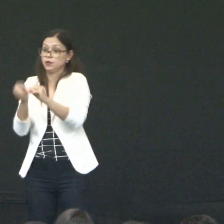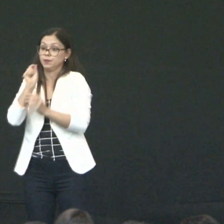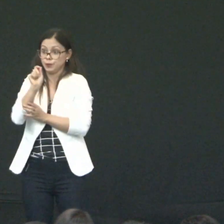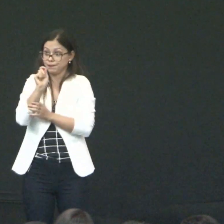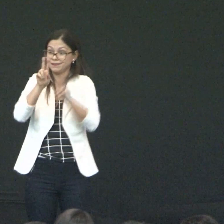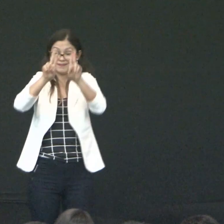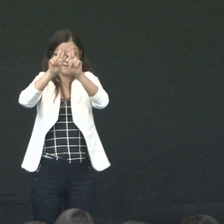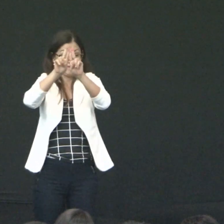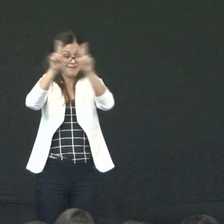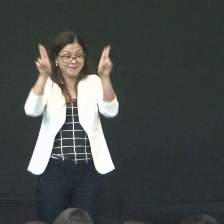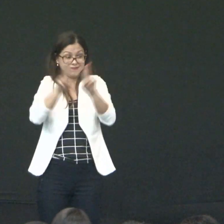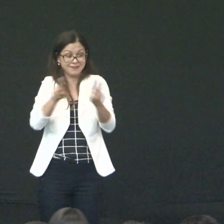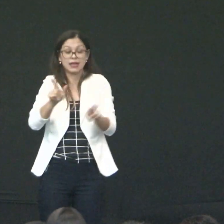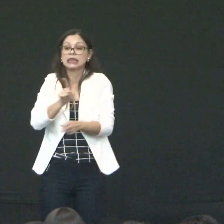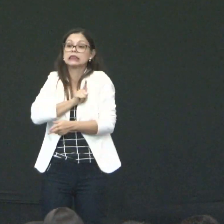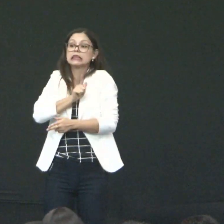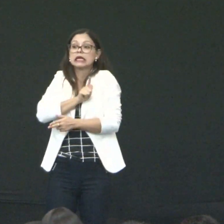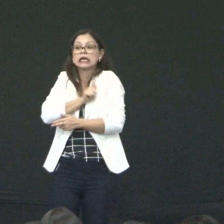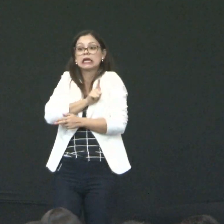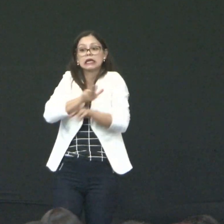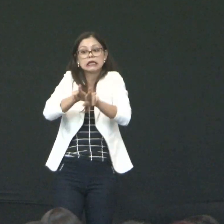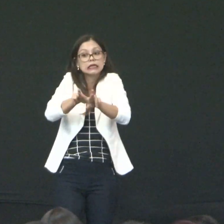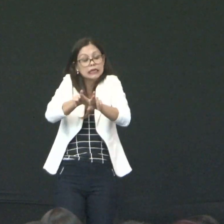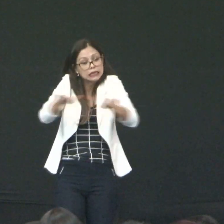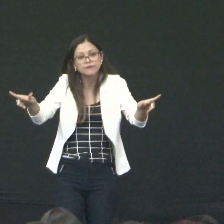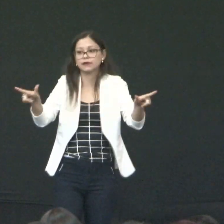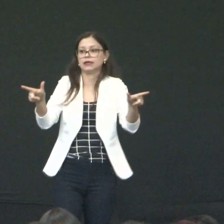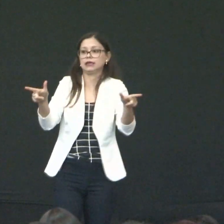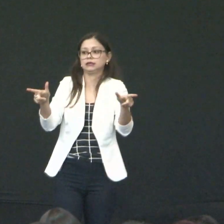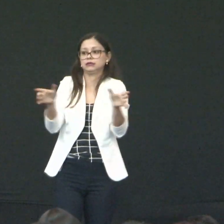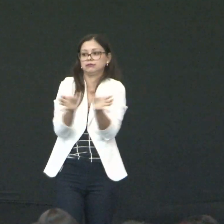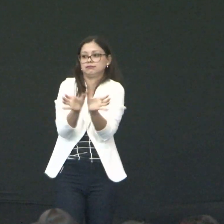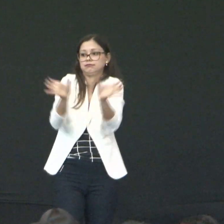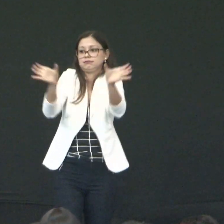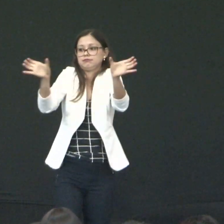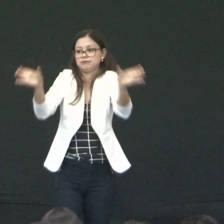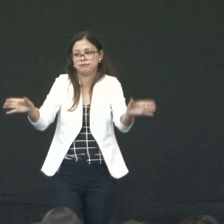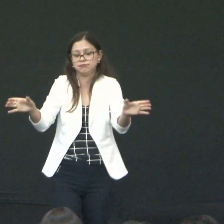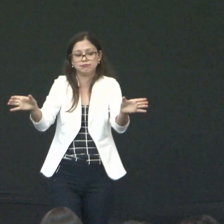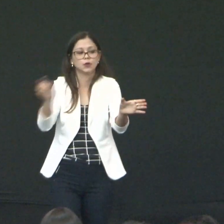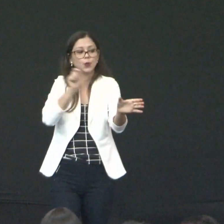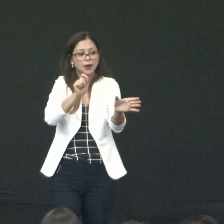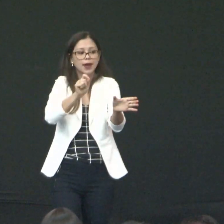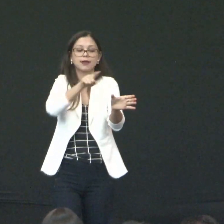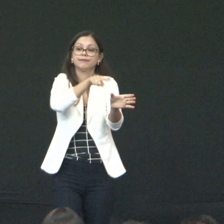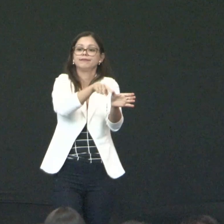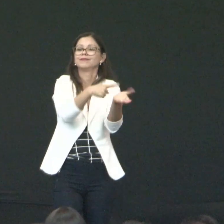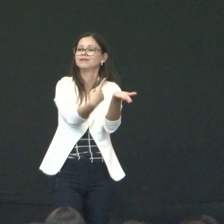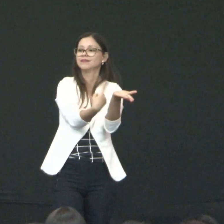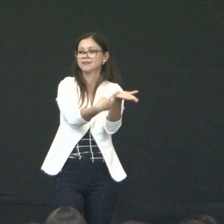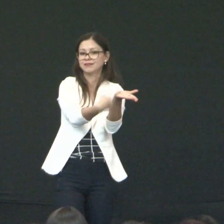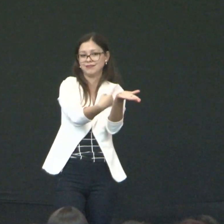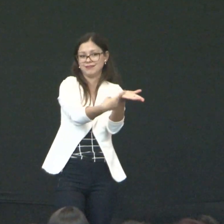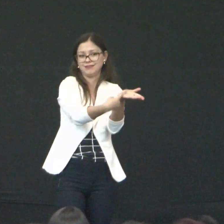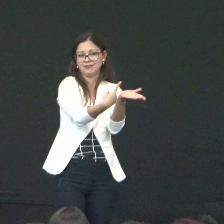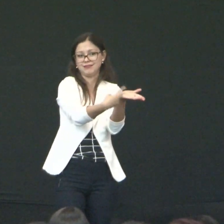perguntas relacionadas às línguas de sinais internacionais. E aí ela apresenta uma diferença clara